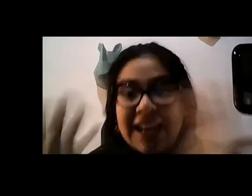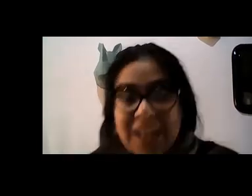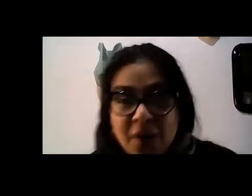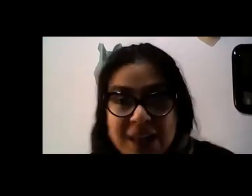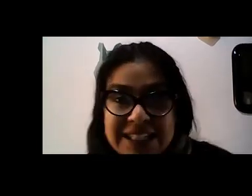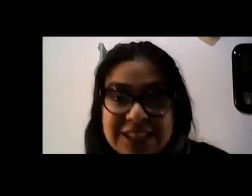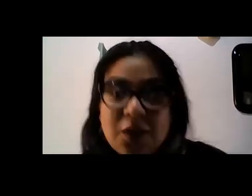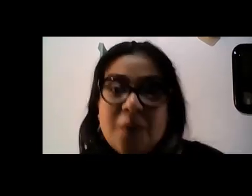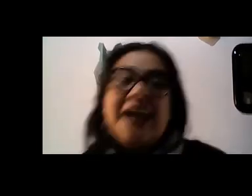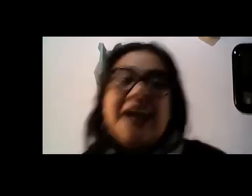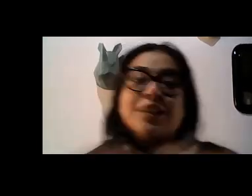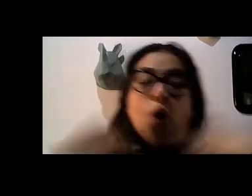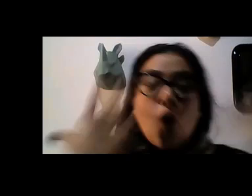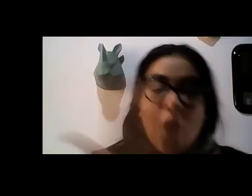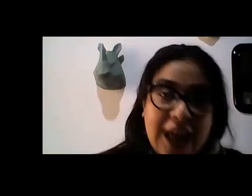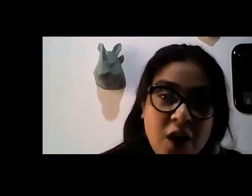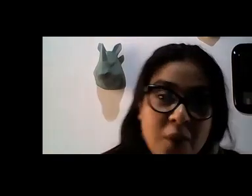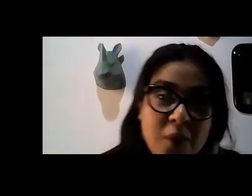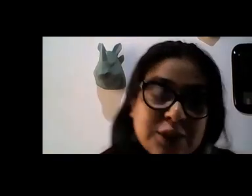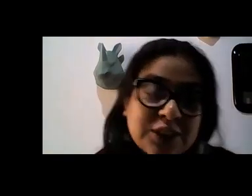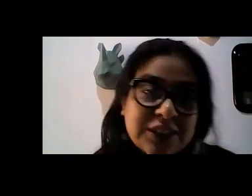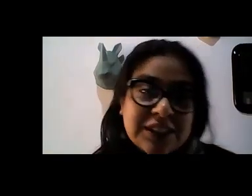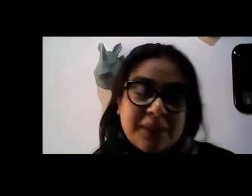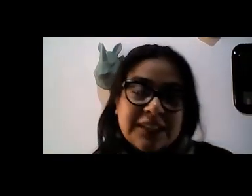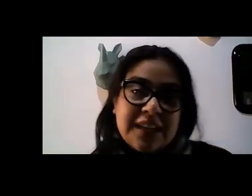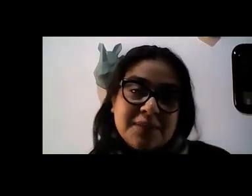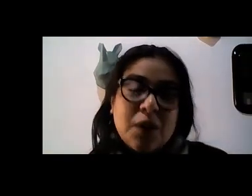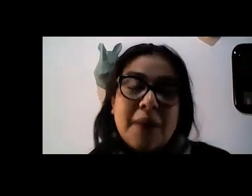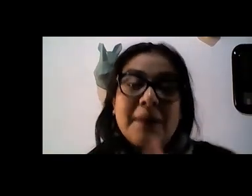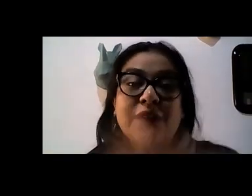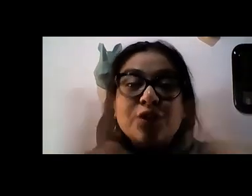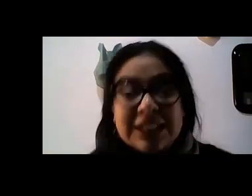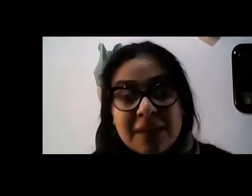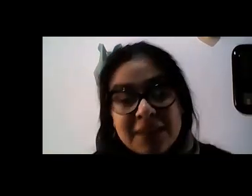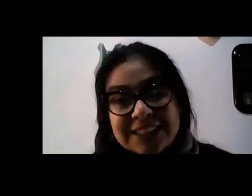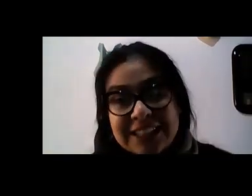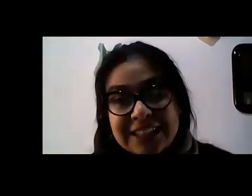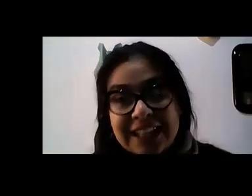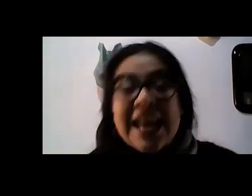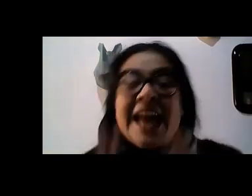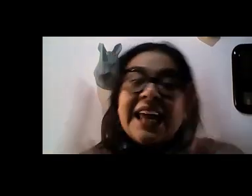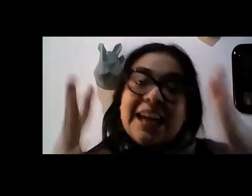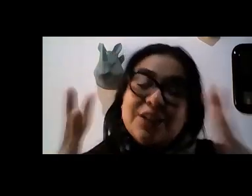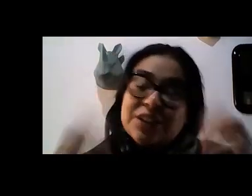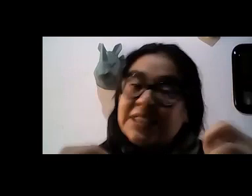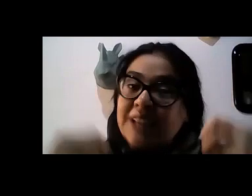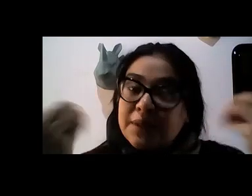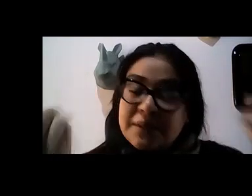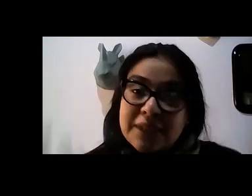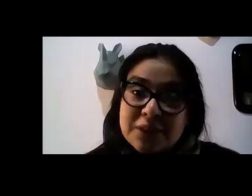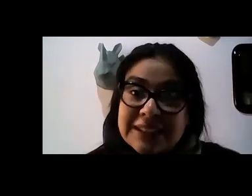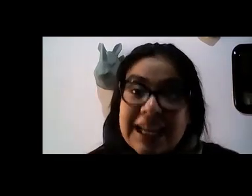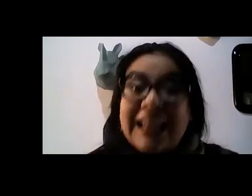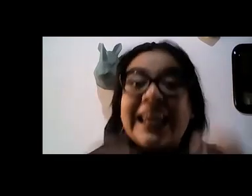en lengua de señas colombianas, co-creado con personas con discapacidad visual, pero surge también de entender que nosotros